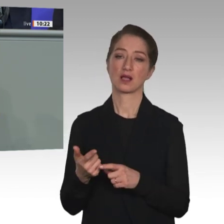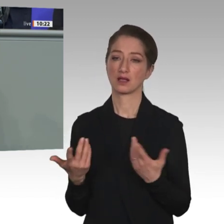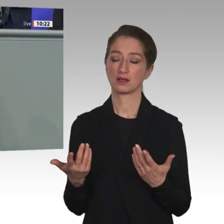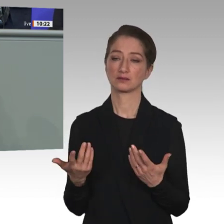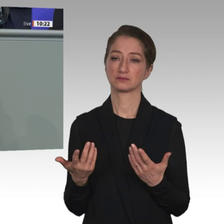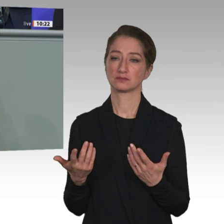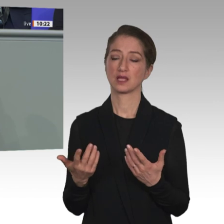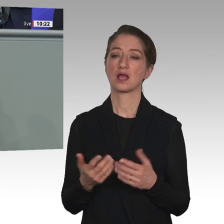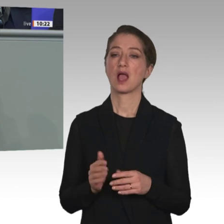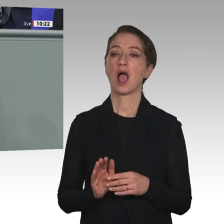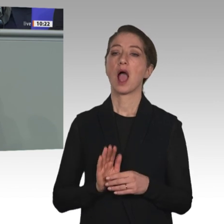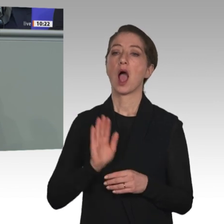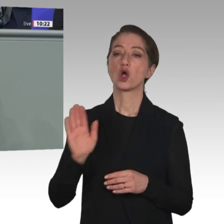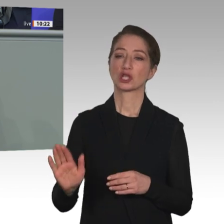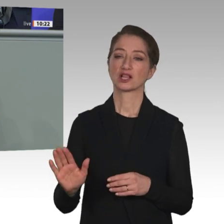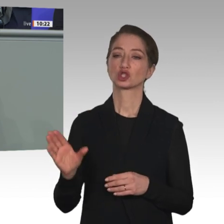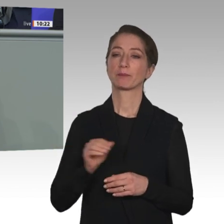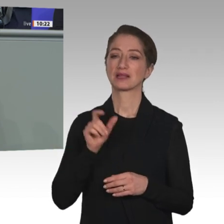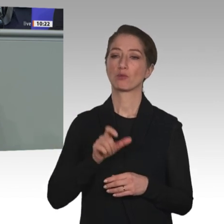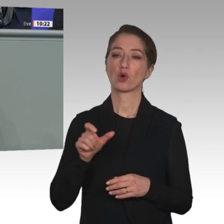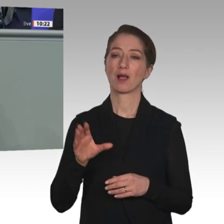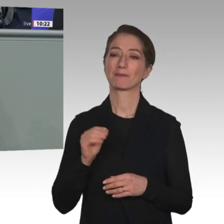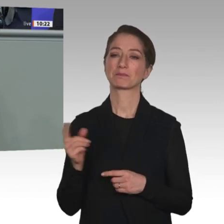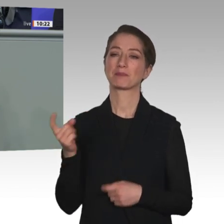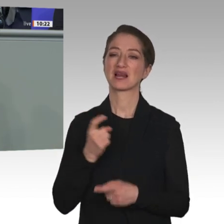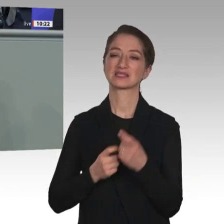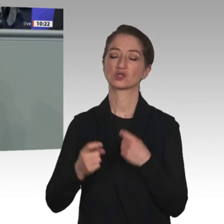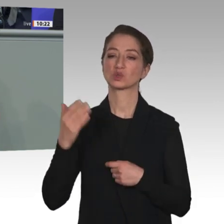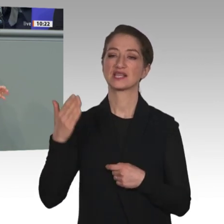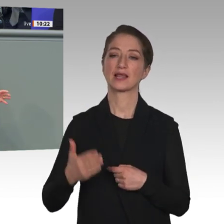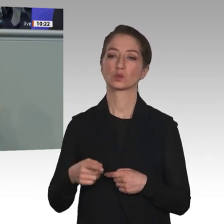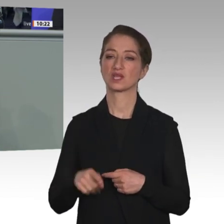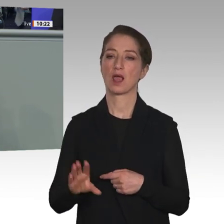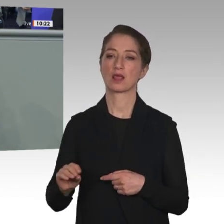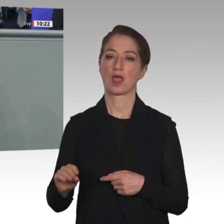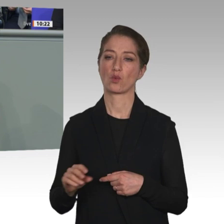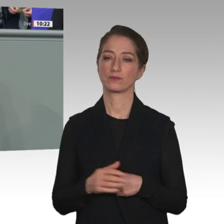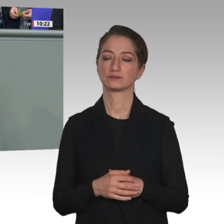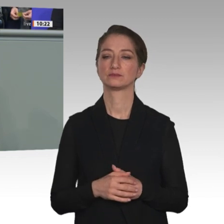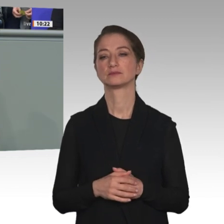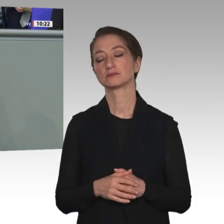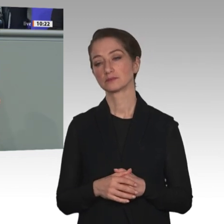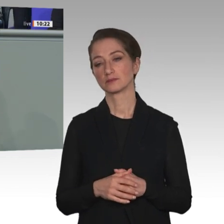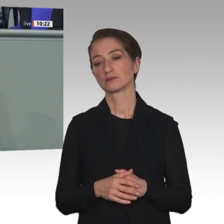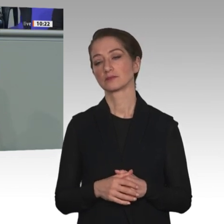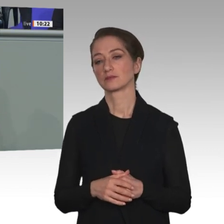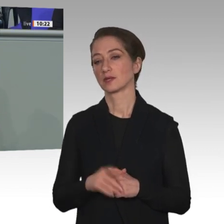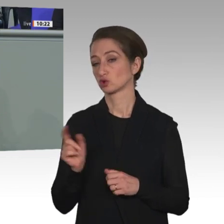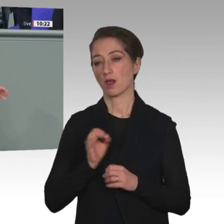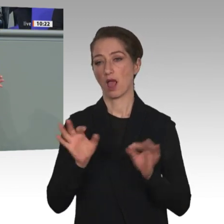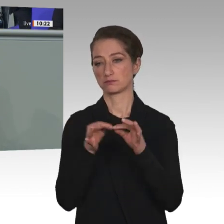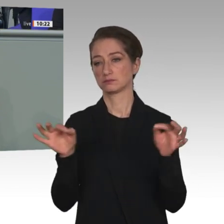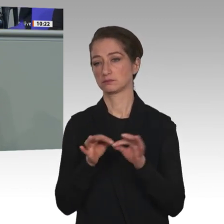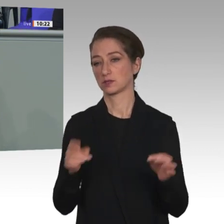mit Migrationshintergrund in Hanau. Wir müssen das klar benennen, und wenn Menschen in Deutschland sagen, dass sie sich nicht